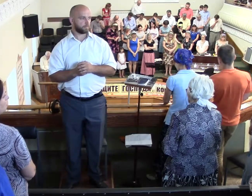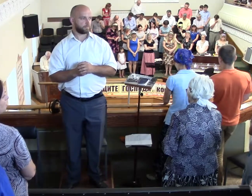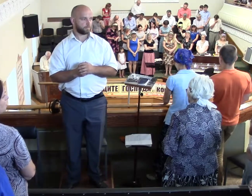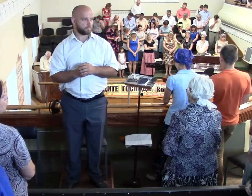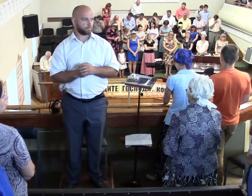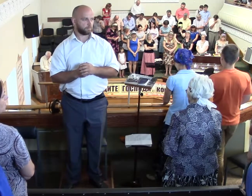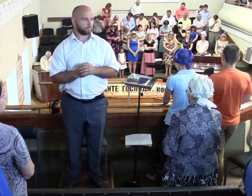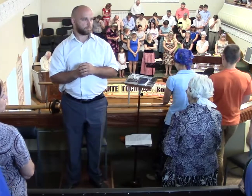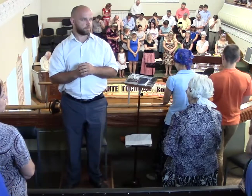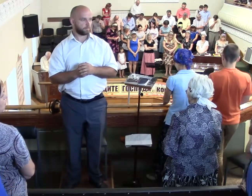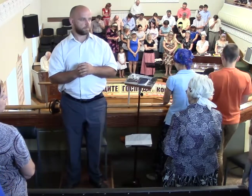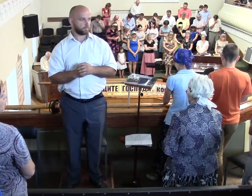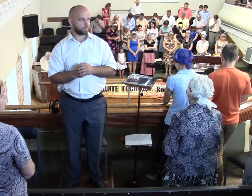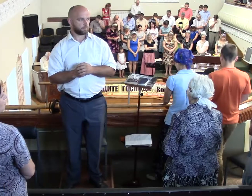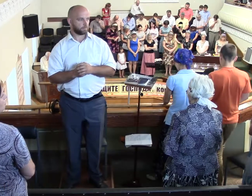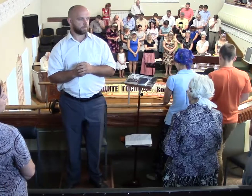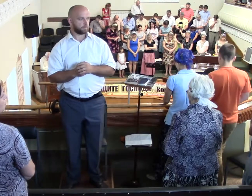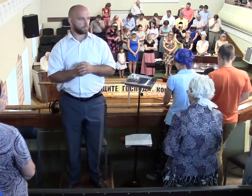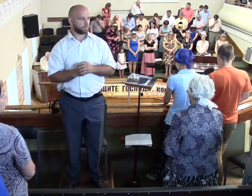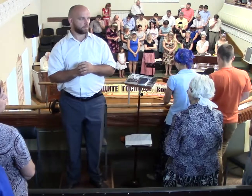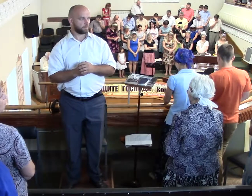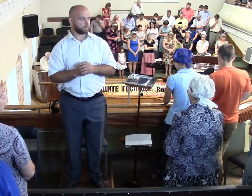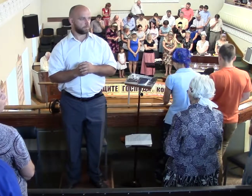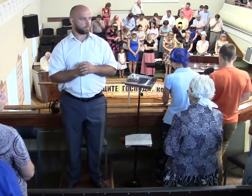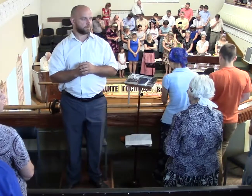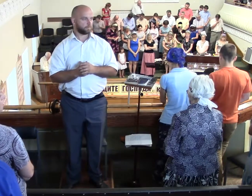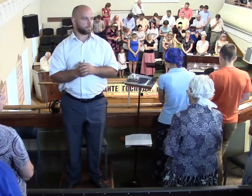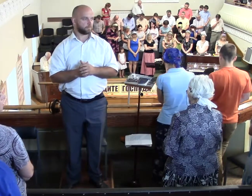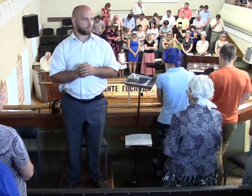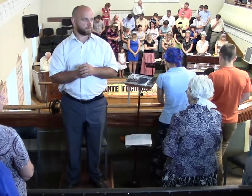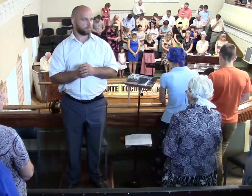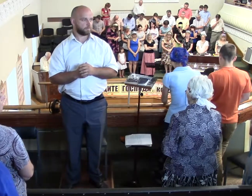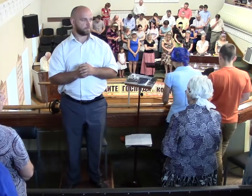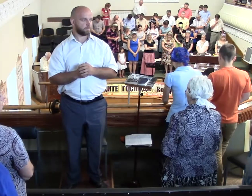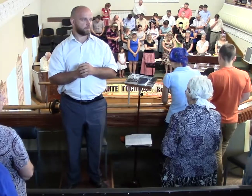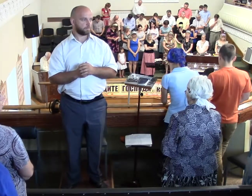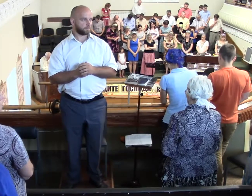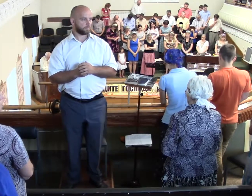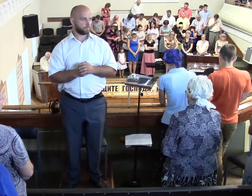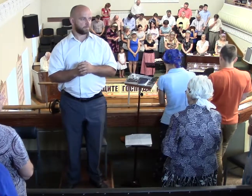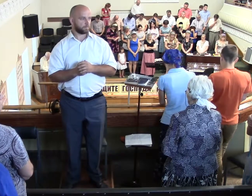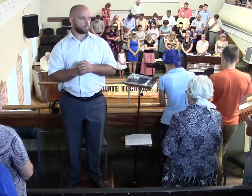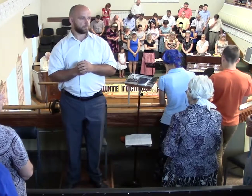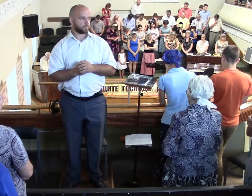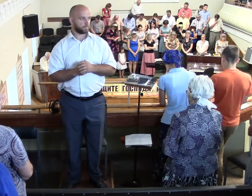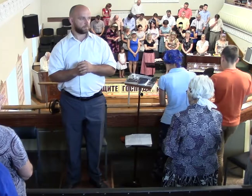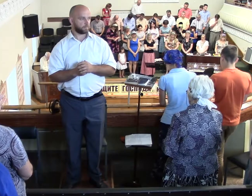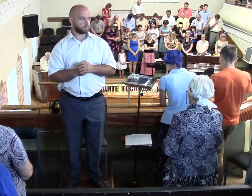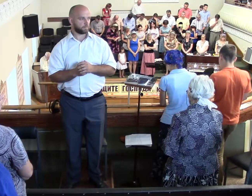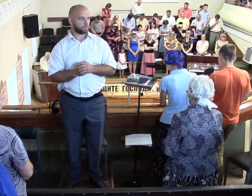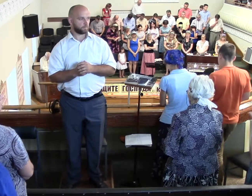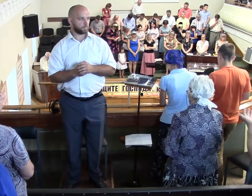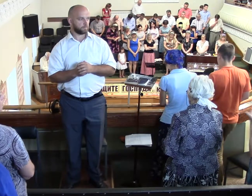во все времена, в самых трудных обстоятельствах призывал детей Твоих быть святыми, поступать